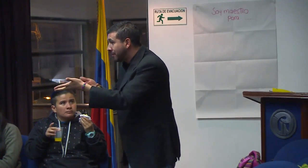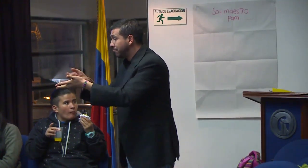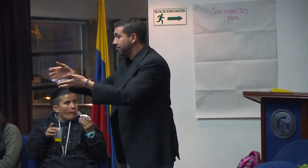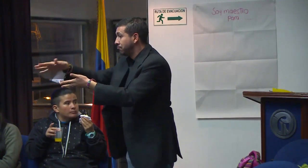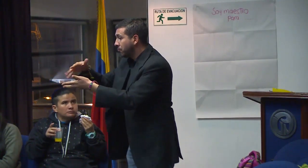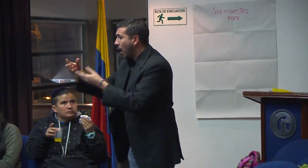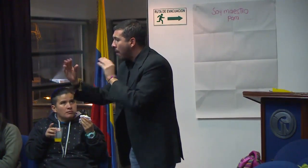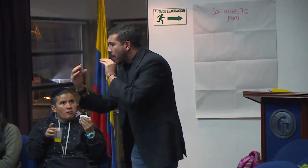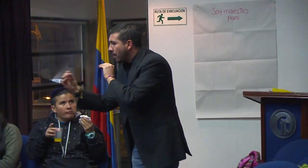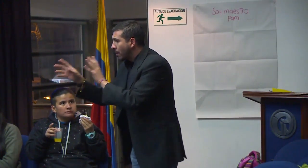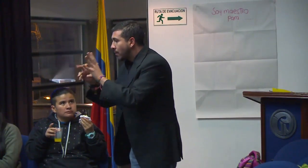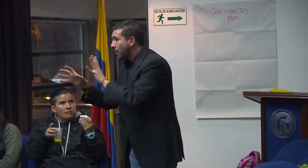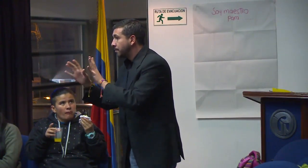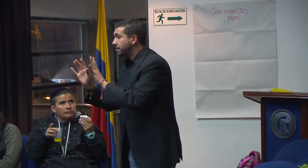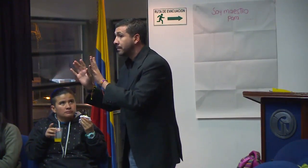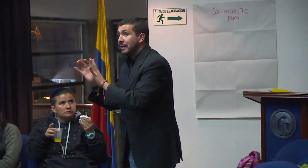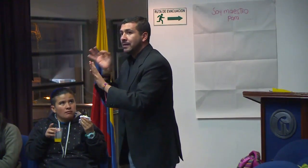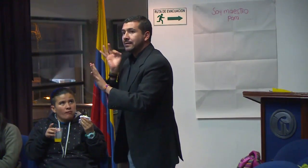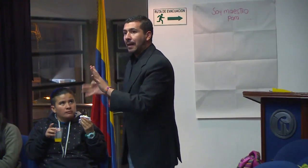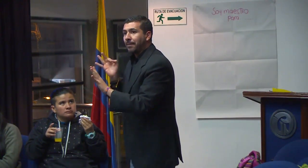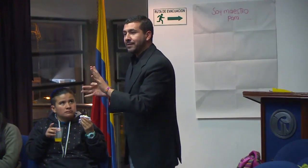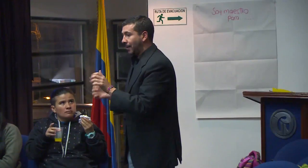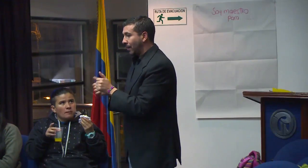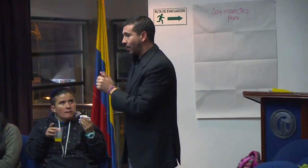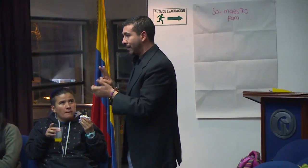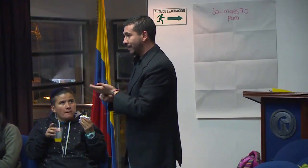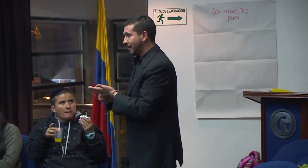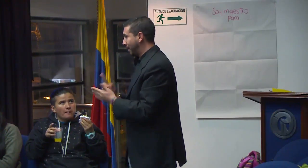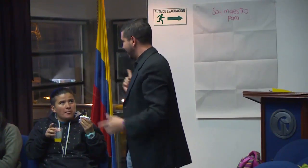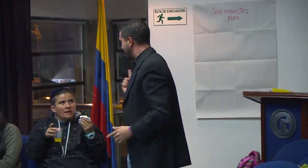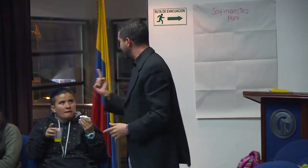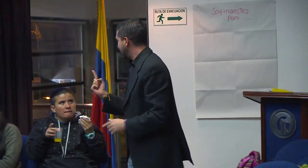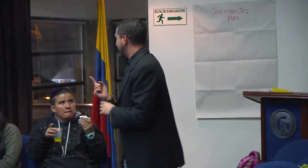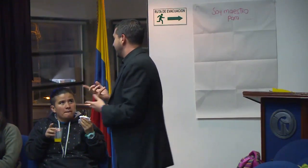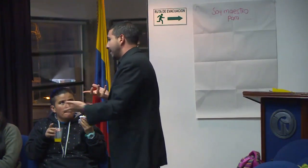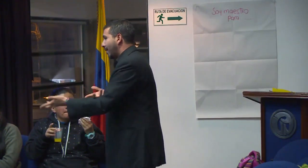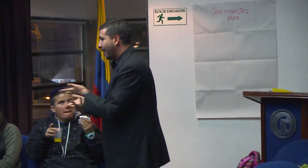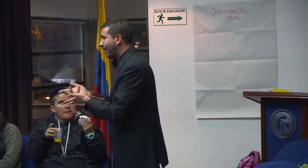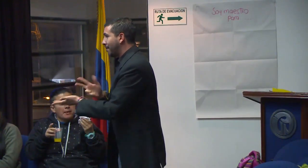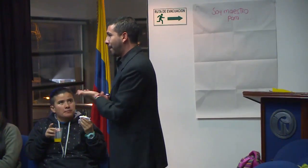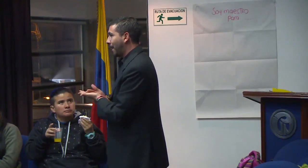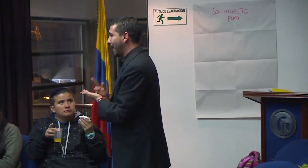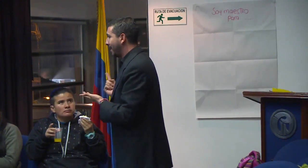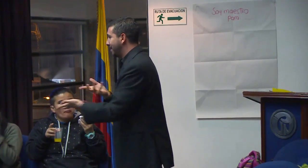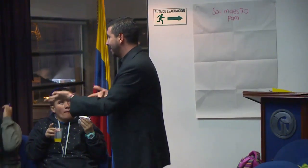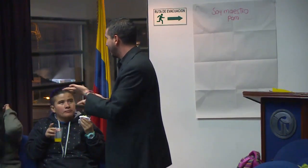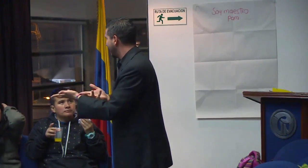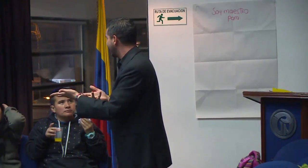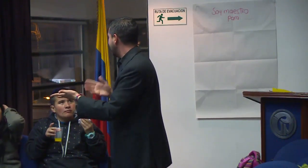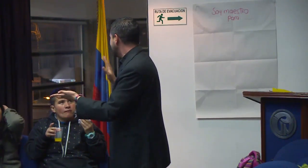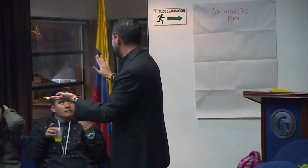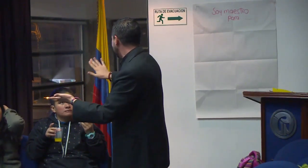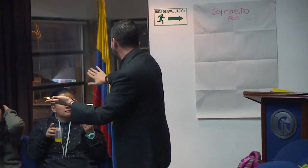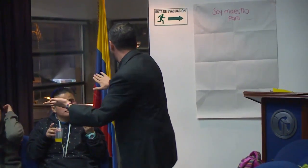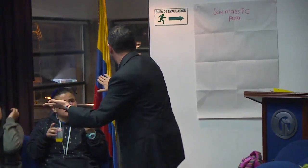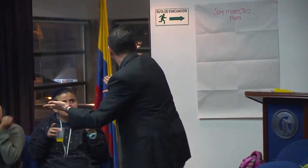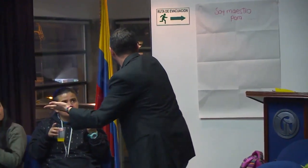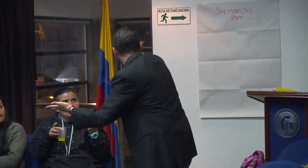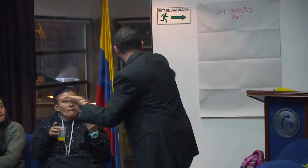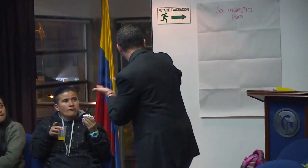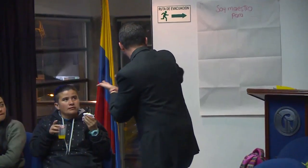comunidad oyente también nos podemos comunicar, podemos hablar, pero siempre está mediado por un servicio de interpretación. Siempre